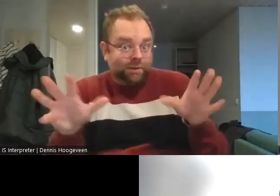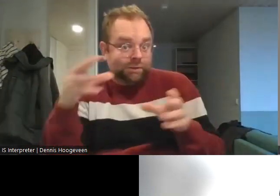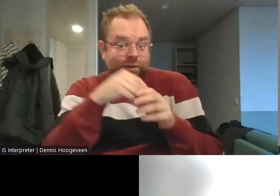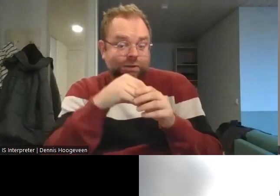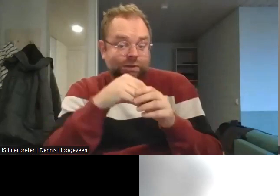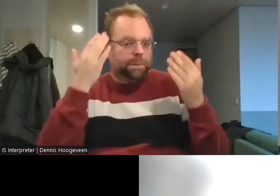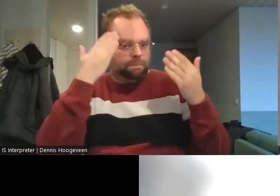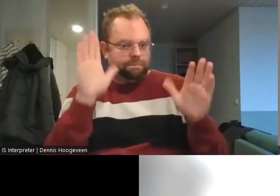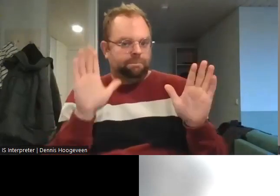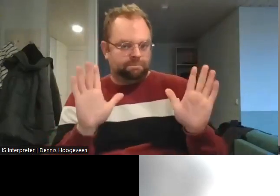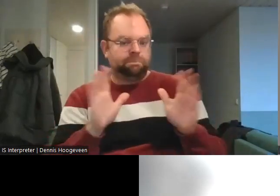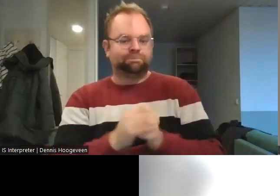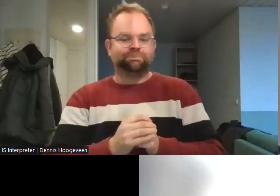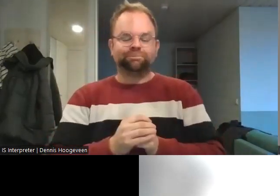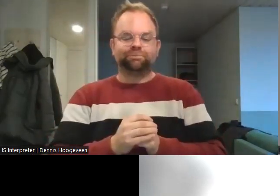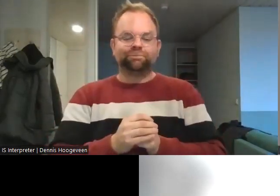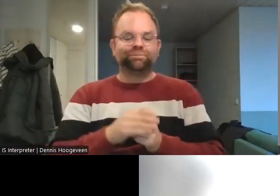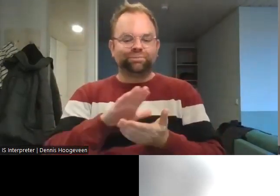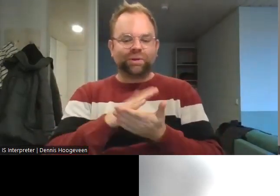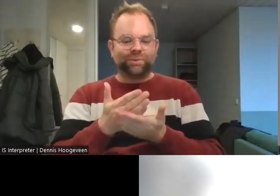de ce groupe.